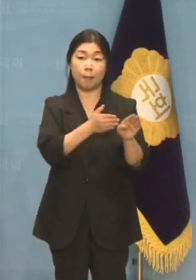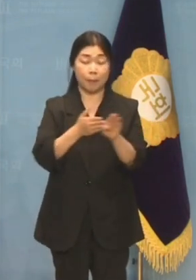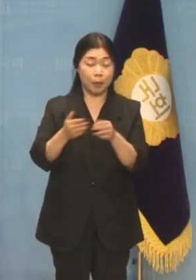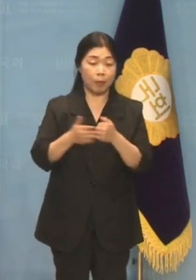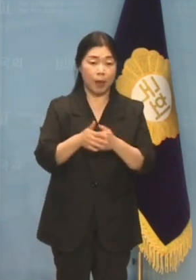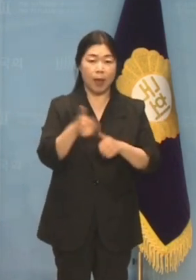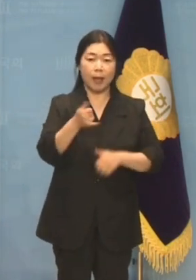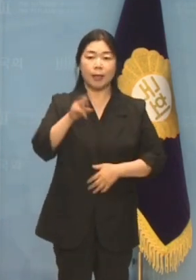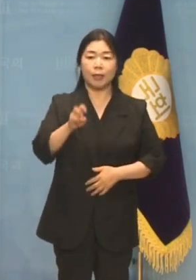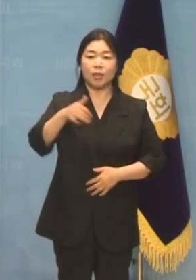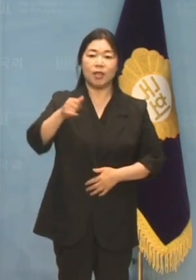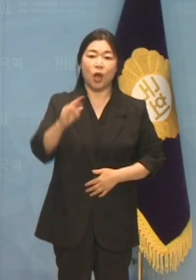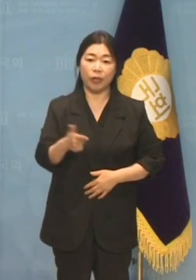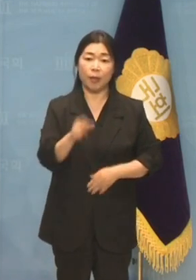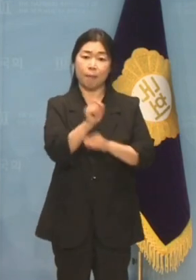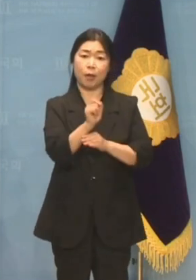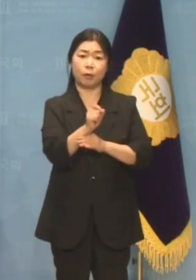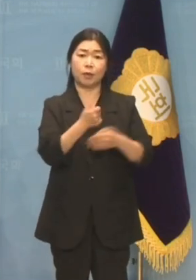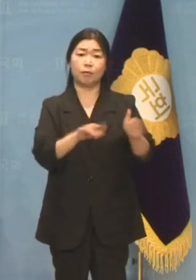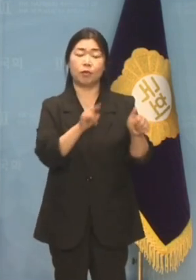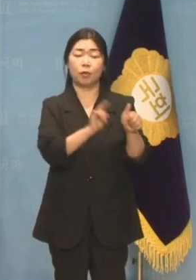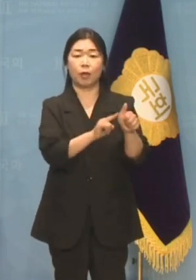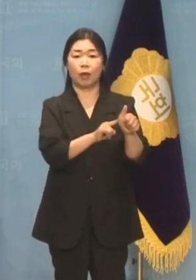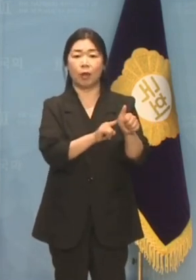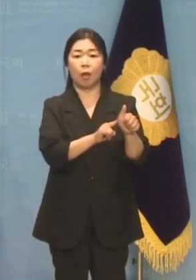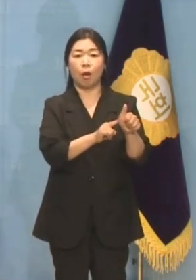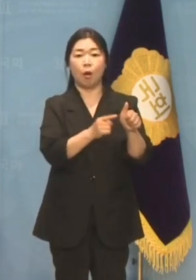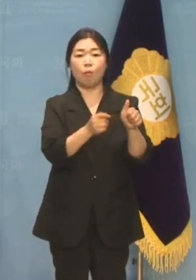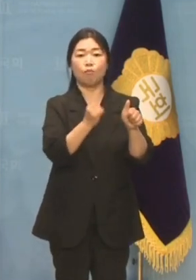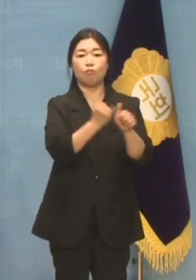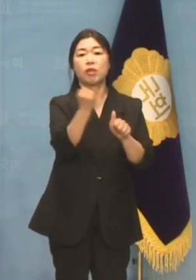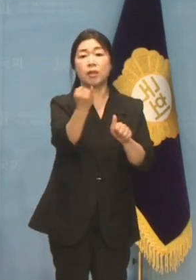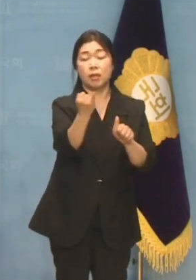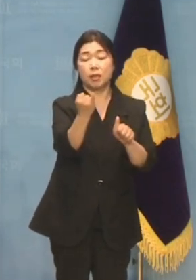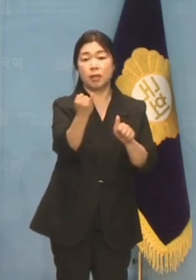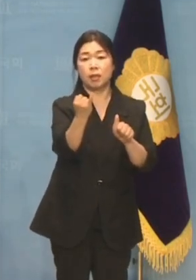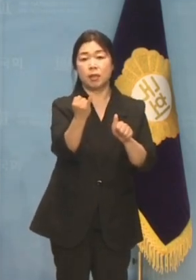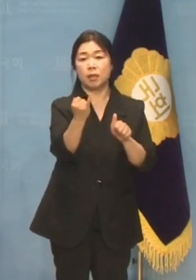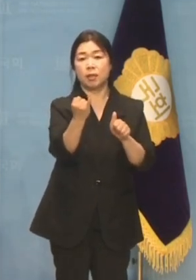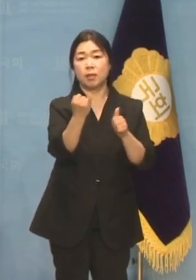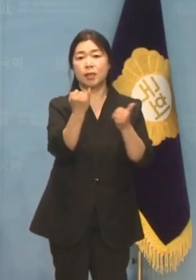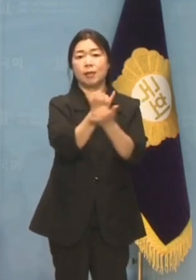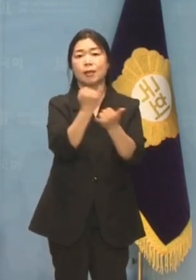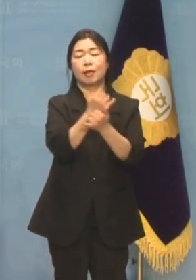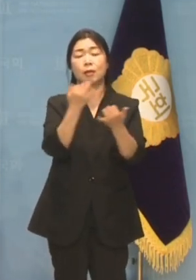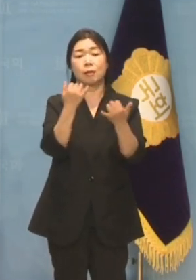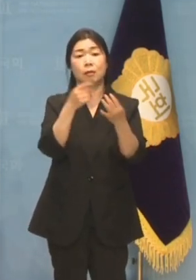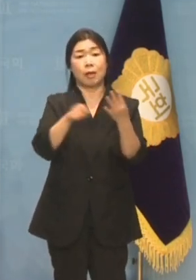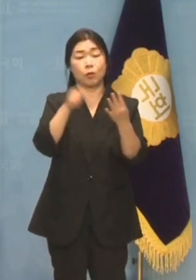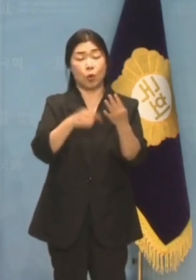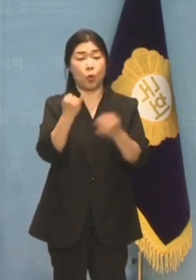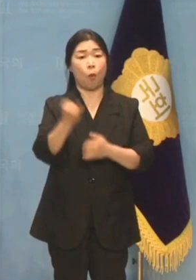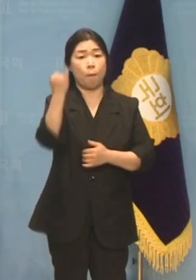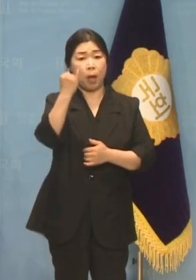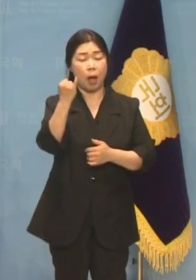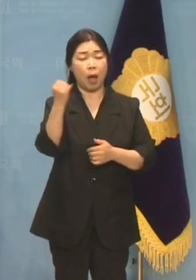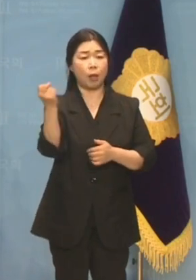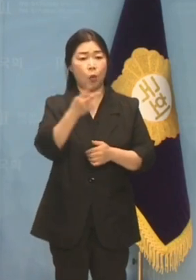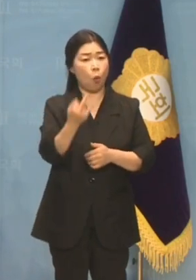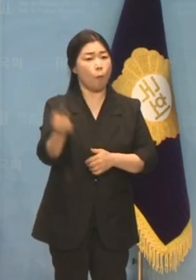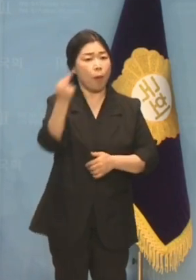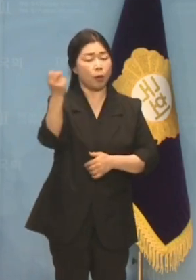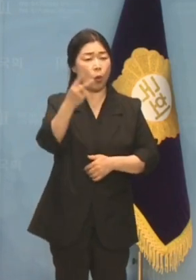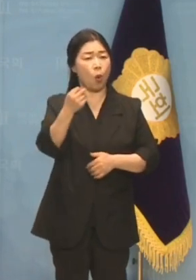있던 김기현 의원 배우자의 이종사촌 오빠와 이종사촌 동생을 만나